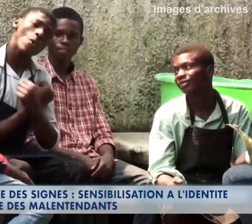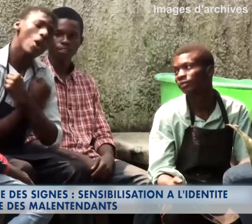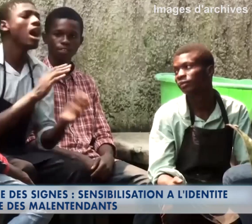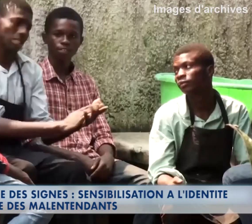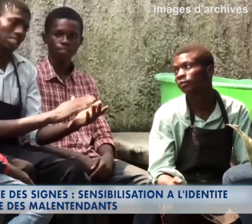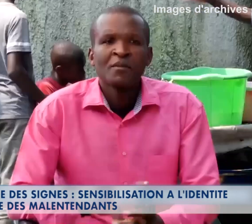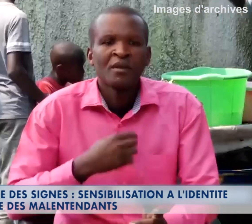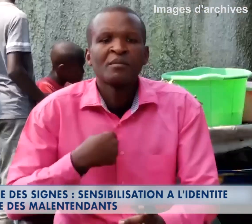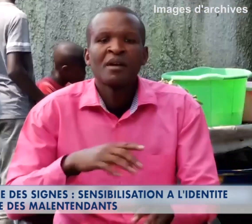courant électrique.